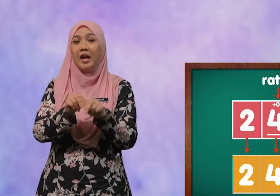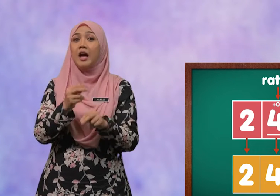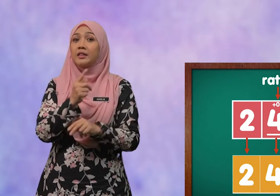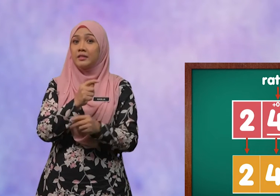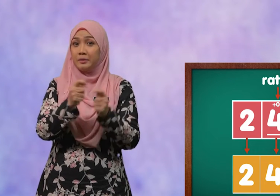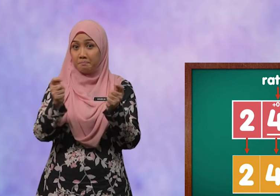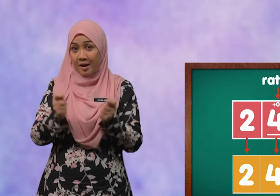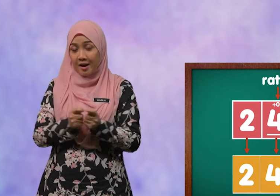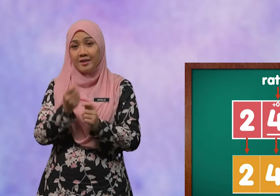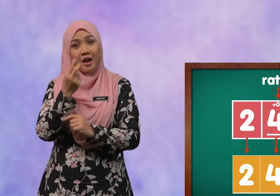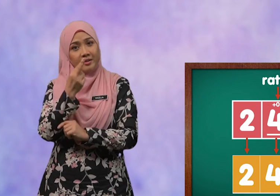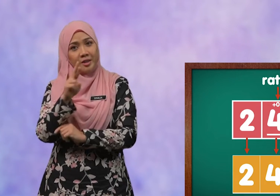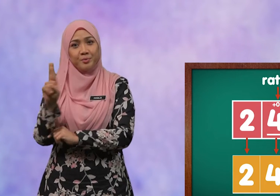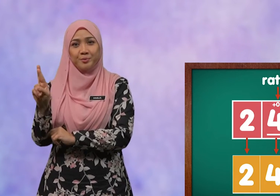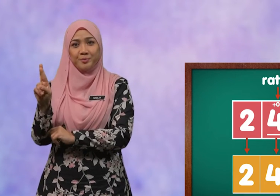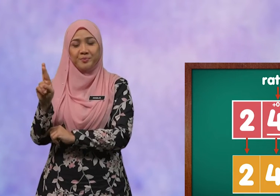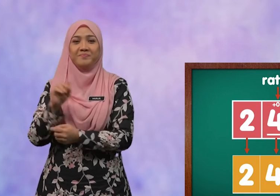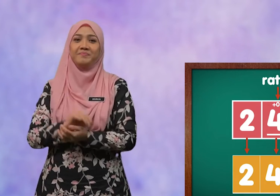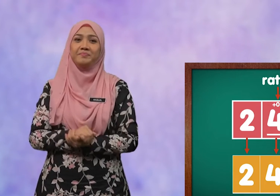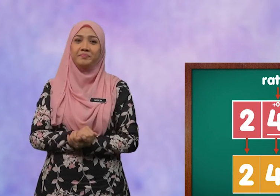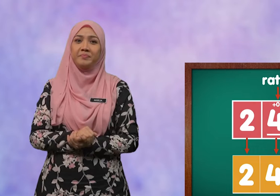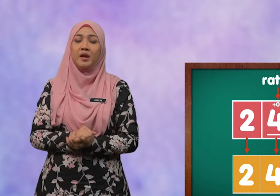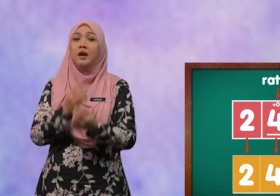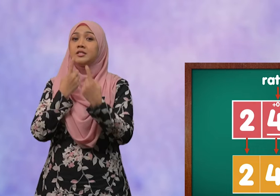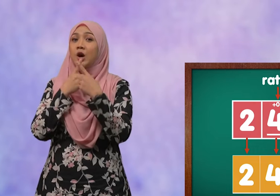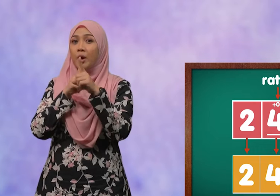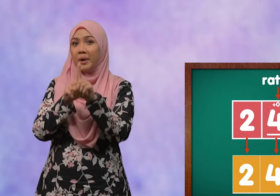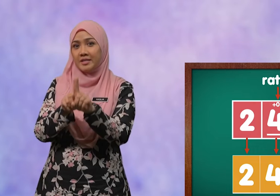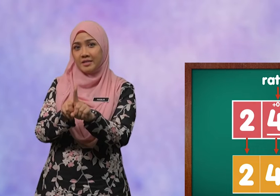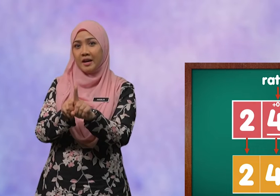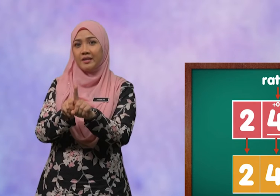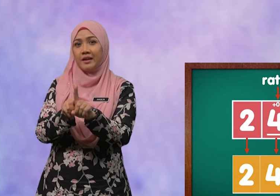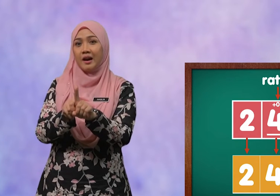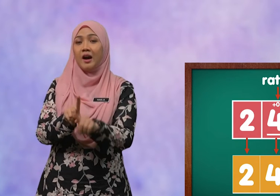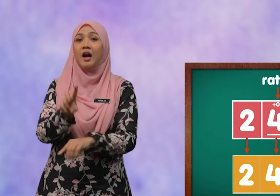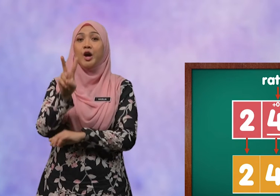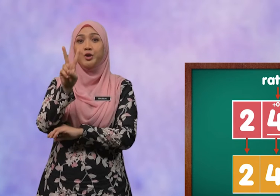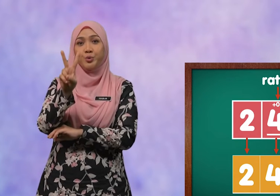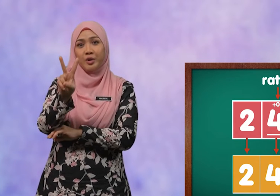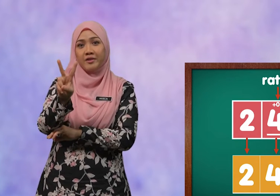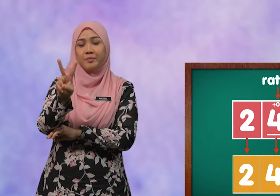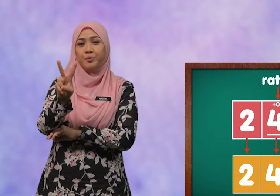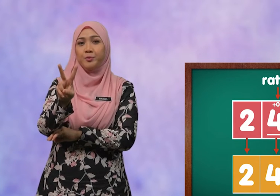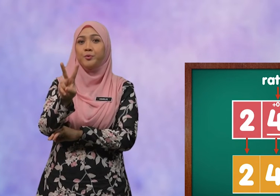tempat ribu. Jawapannya adalah dua ribu